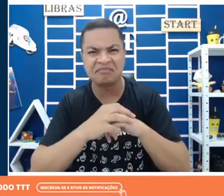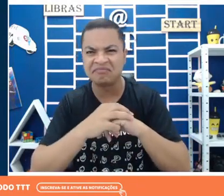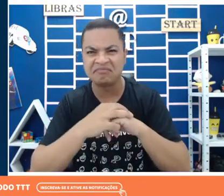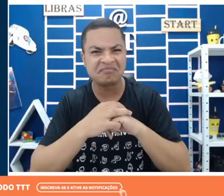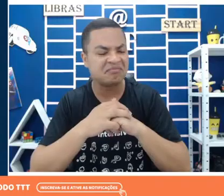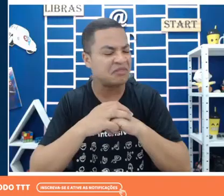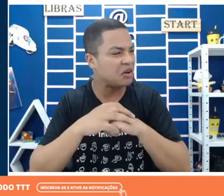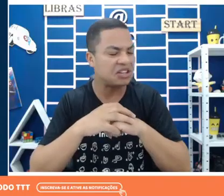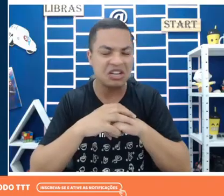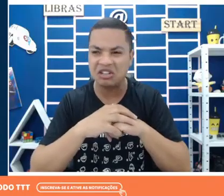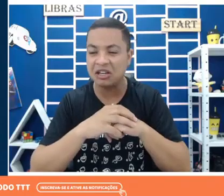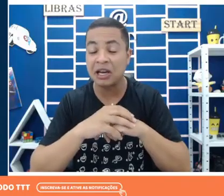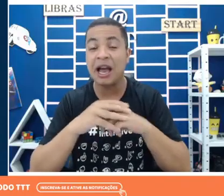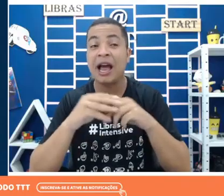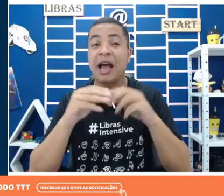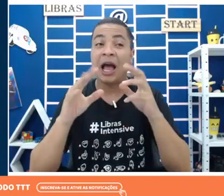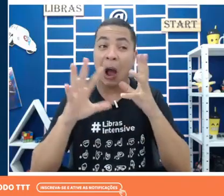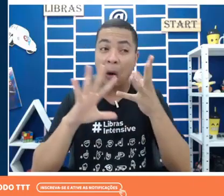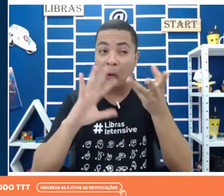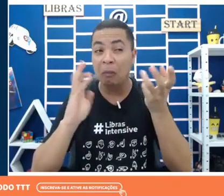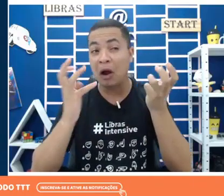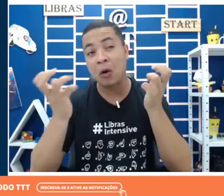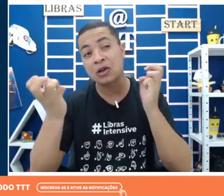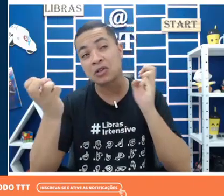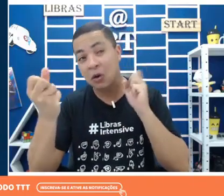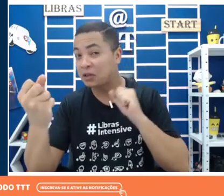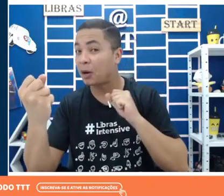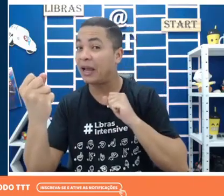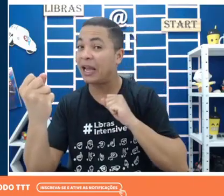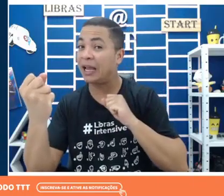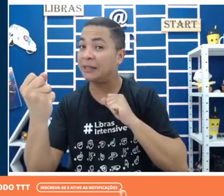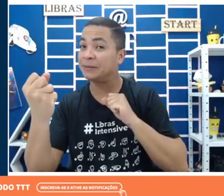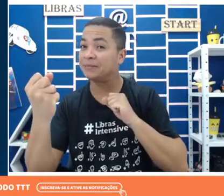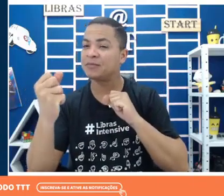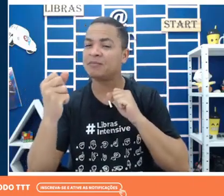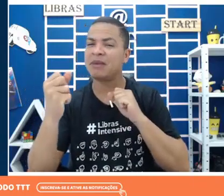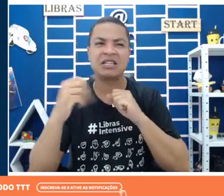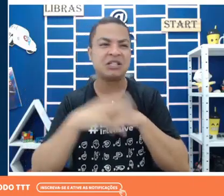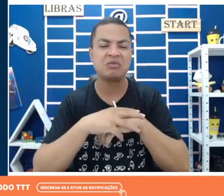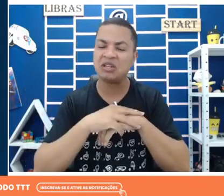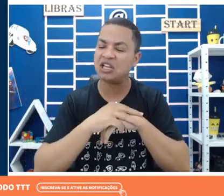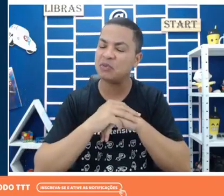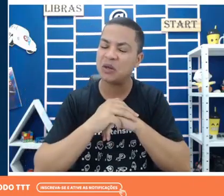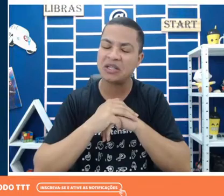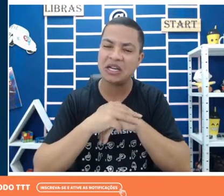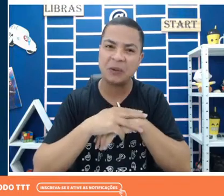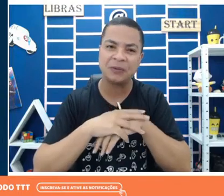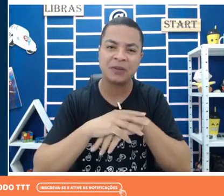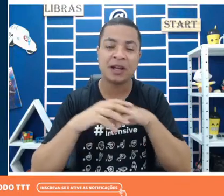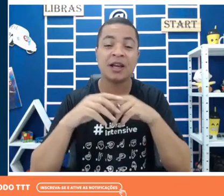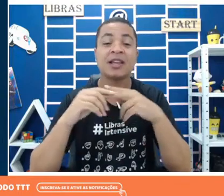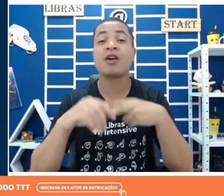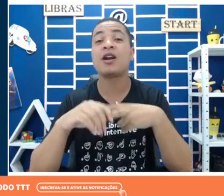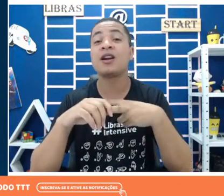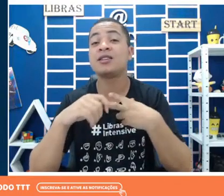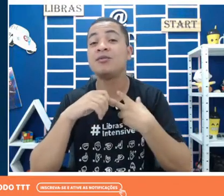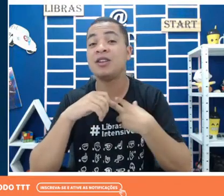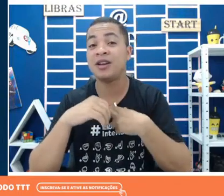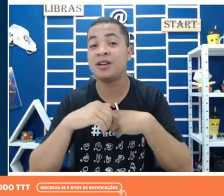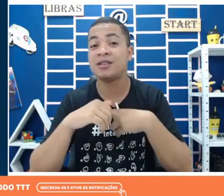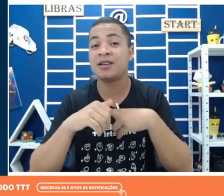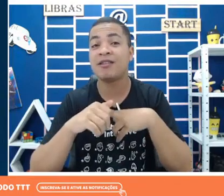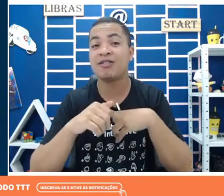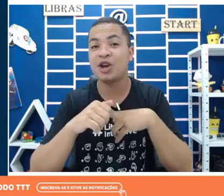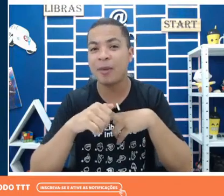não, hein? Não entendi. Alguma coisa ou outra eu peguei, mas não entendi muita coisa não. E agora na